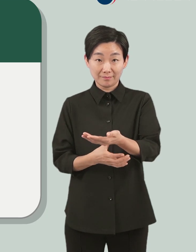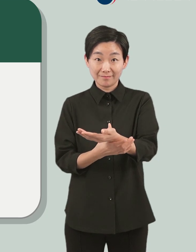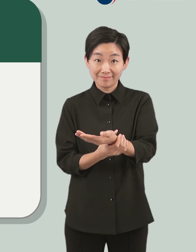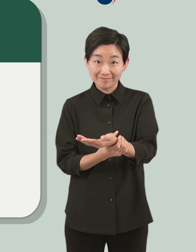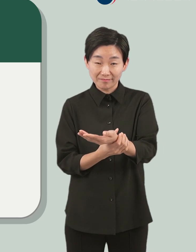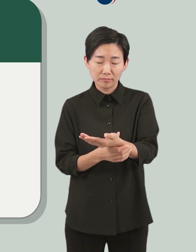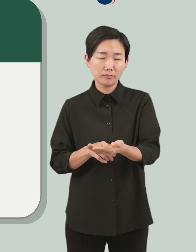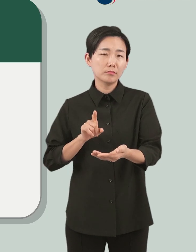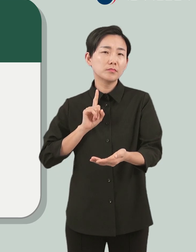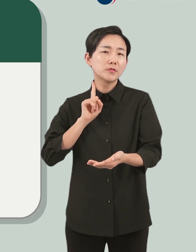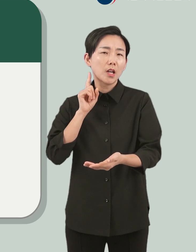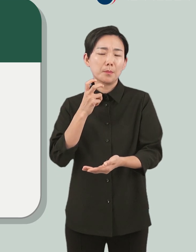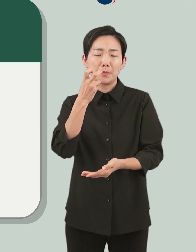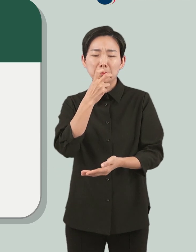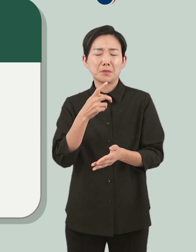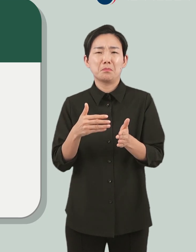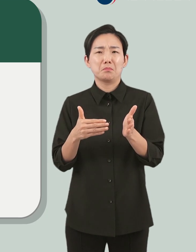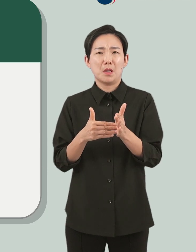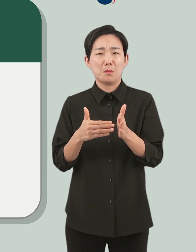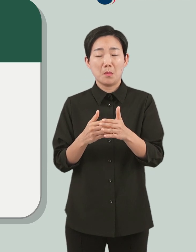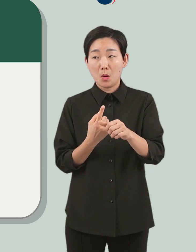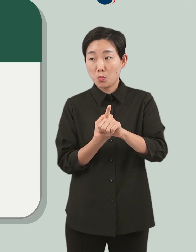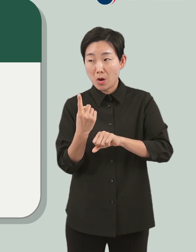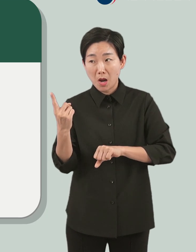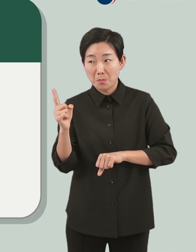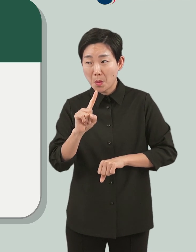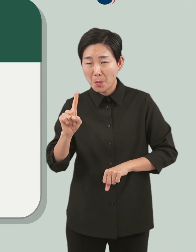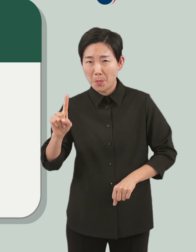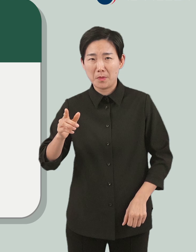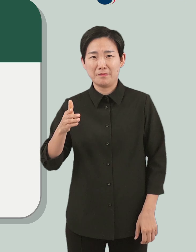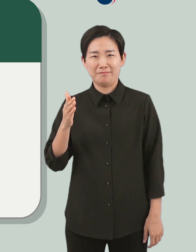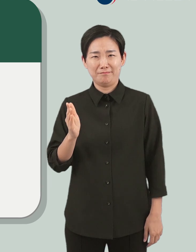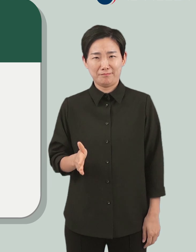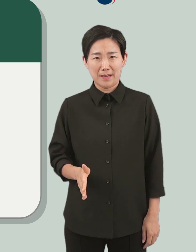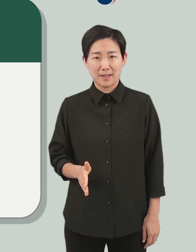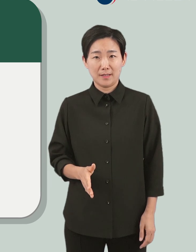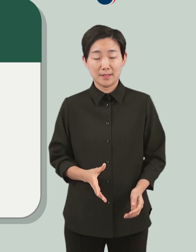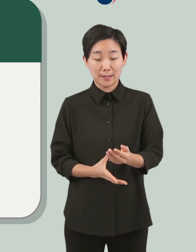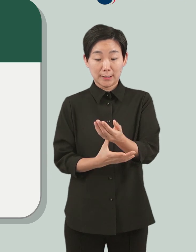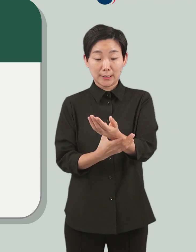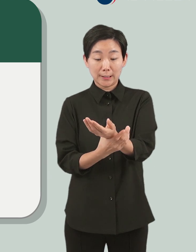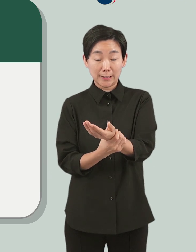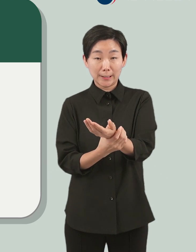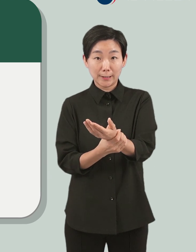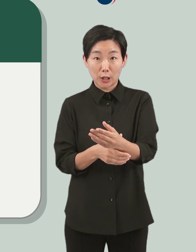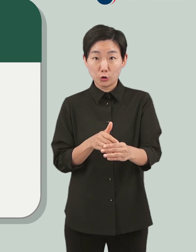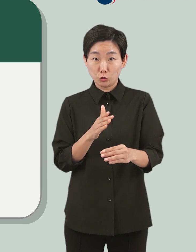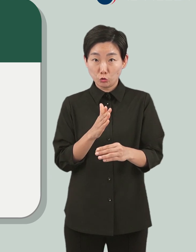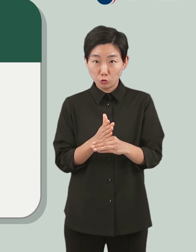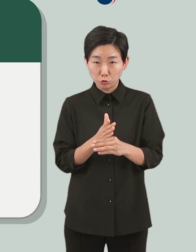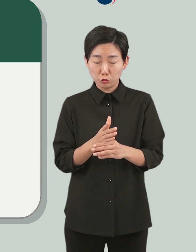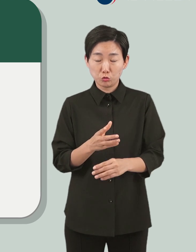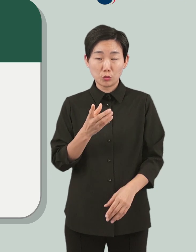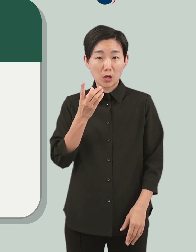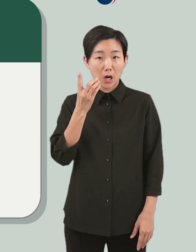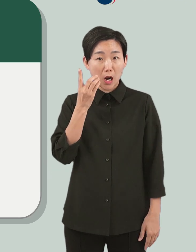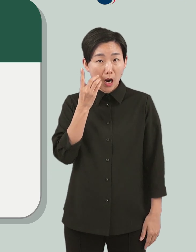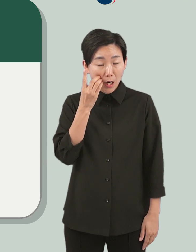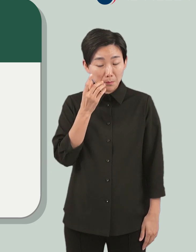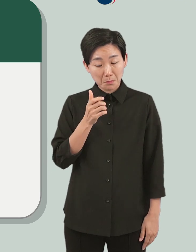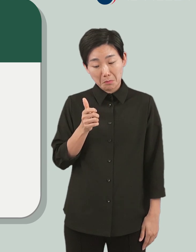오작동에 뜨거워지면 만지지 않습니다. 혈압 측정 이외에 목적으로 사용하지 않습니다. 측정